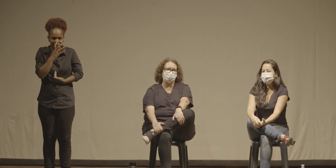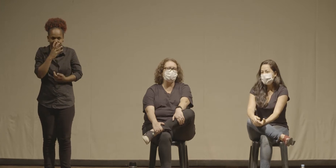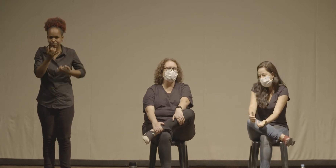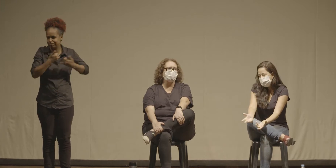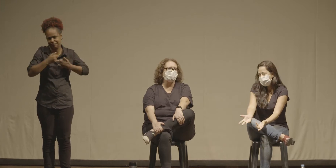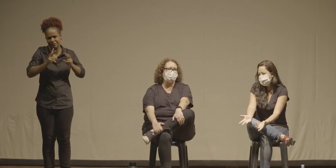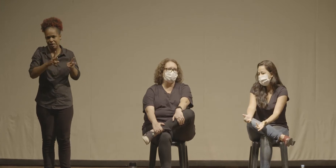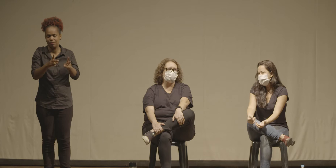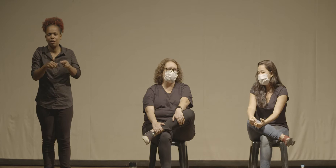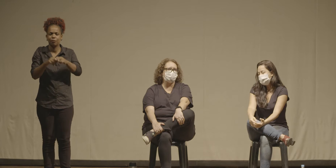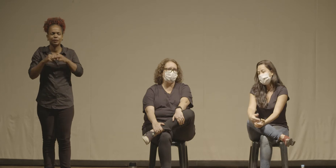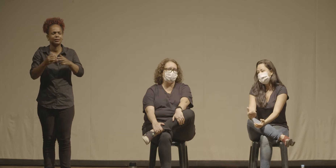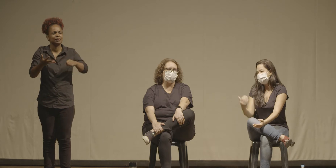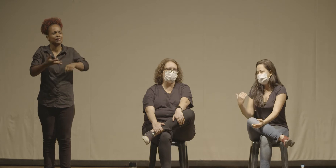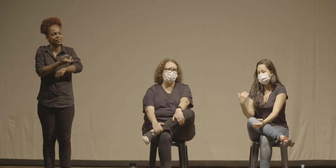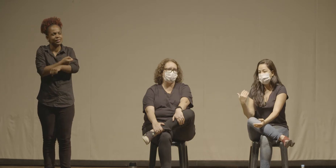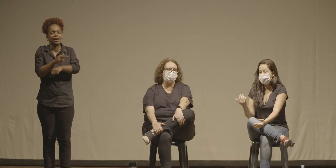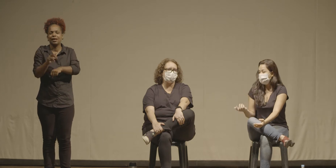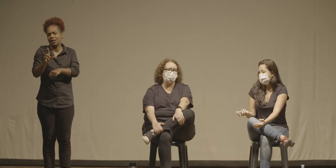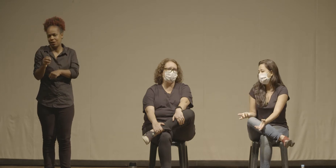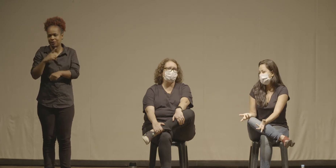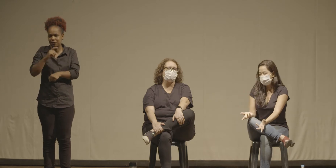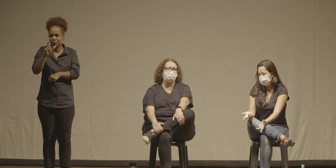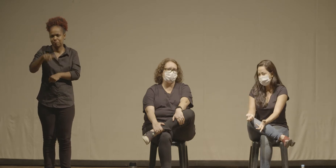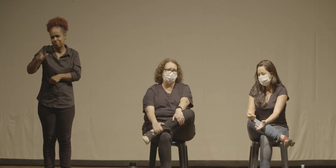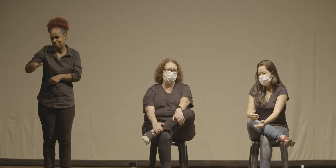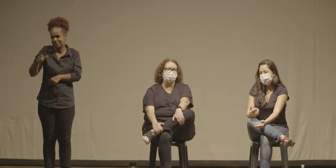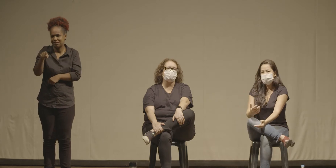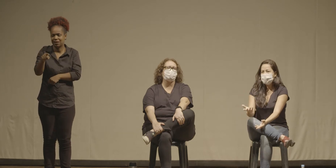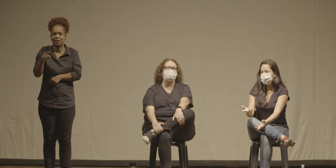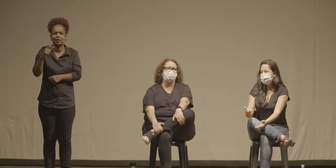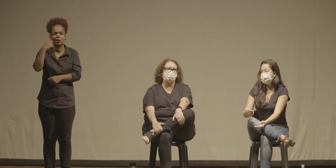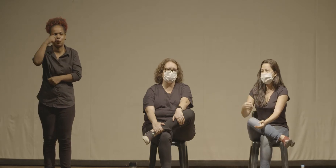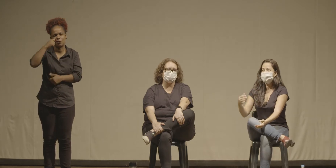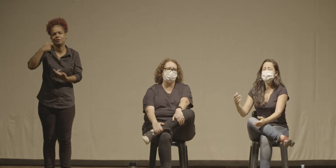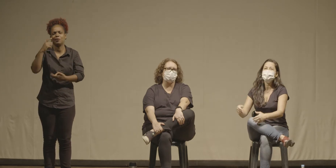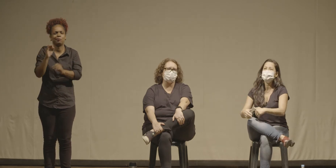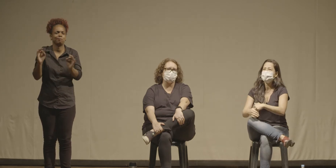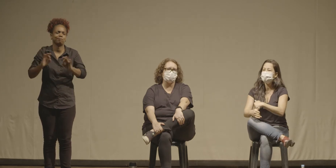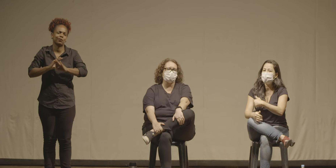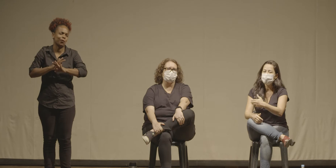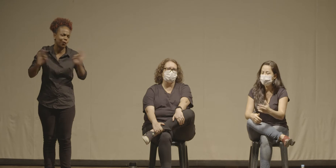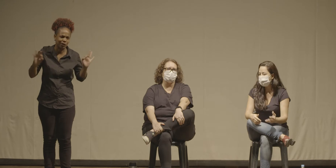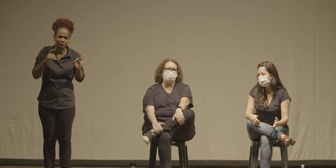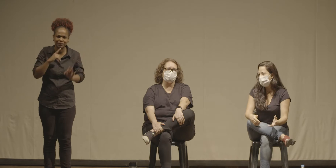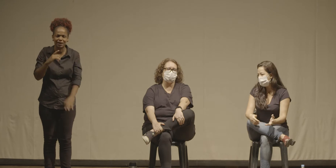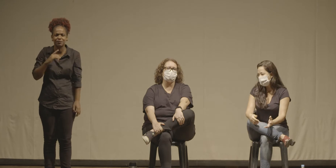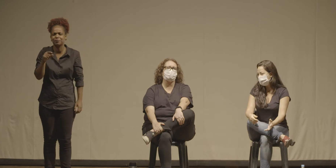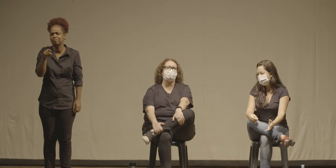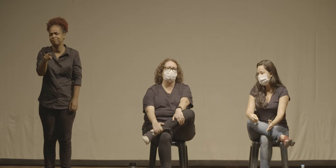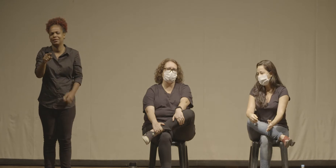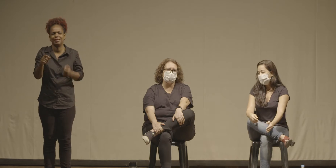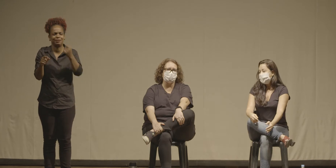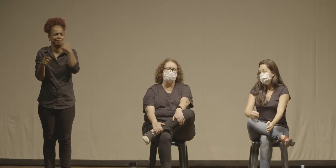assim, causa essa emoção. Claro que as nossas personagens são ótimas. A Norminha é maravilhosa, a Delcy dá todo o respiro